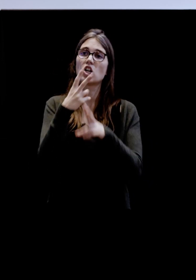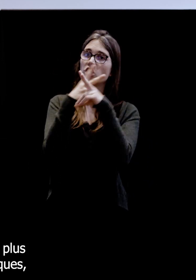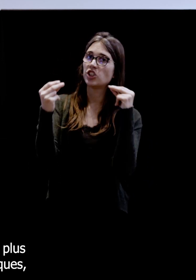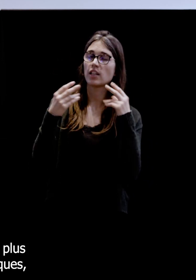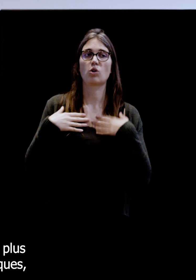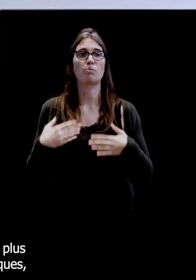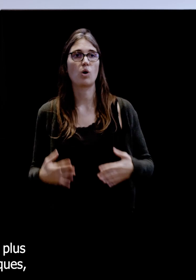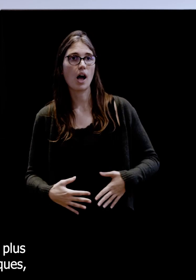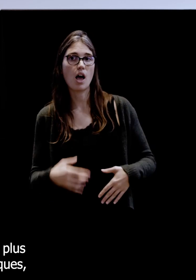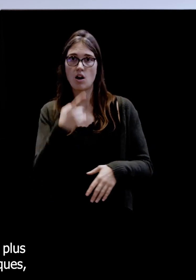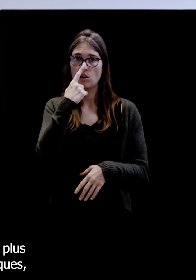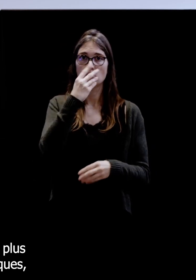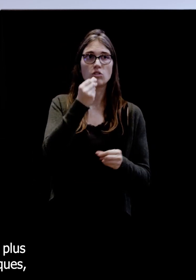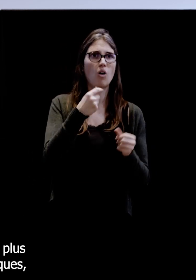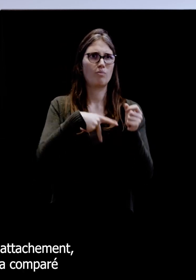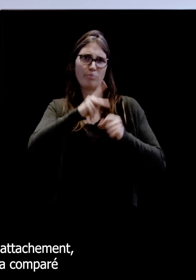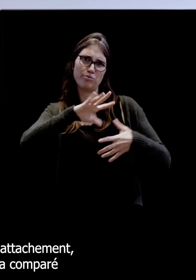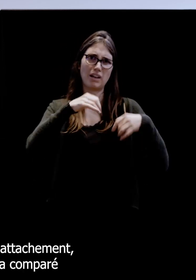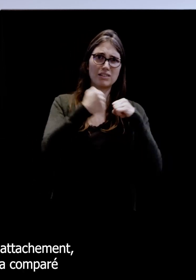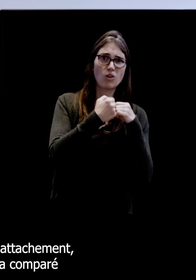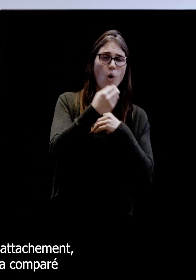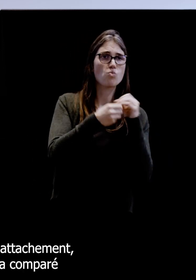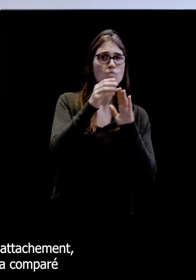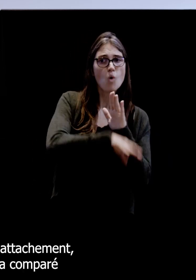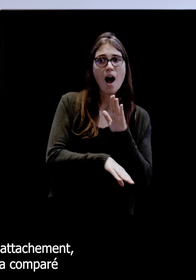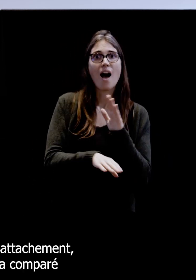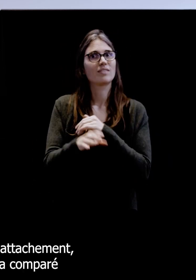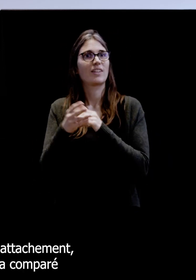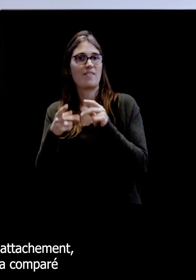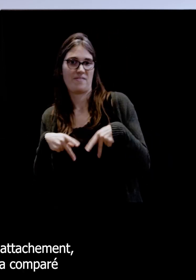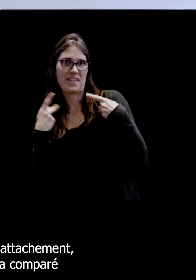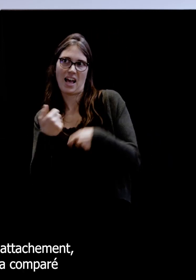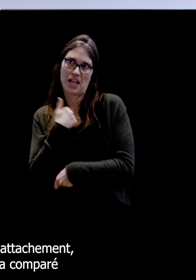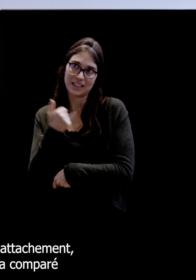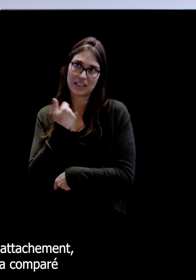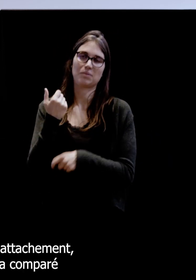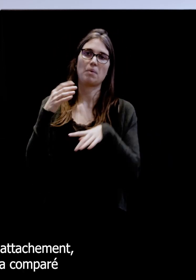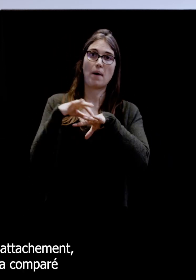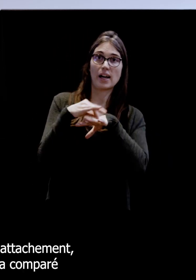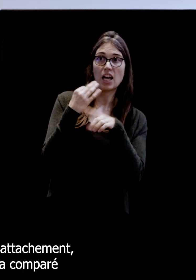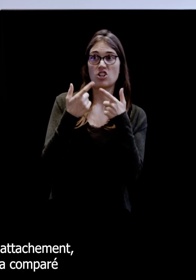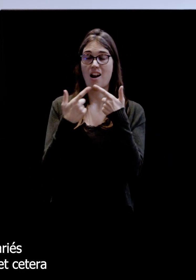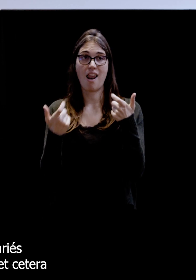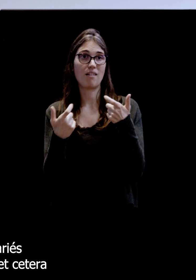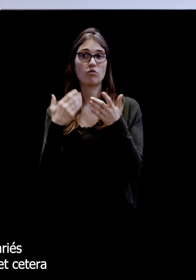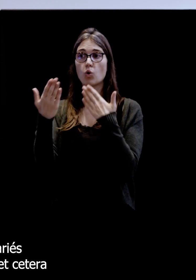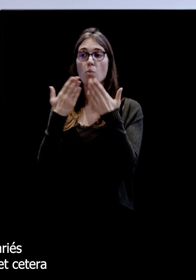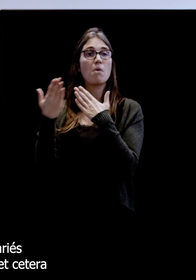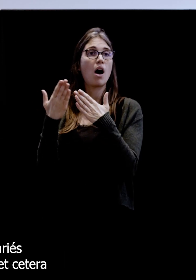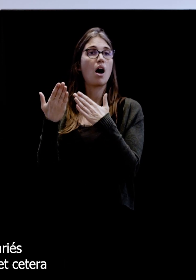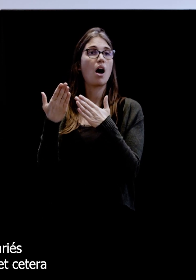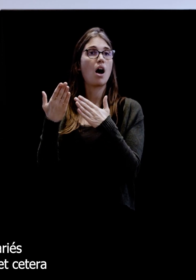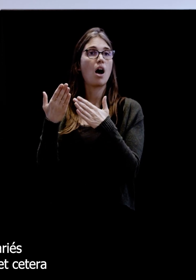corporelle, est-ce qu'ils avaient plus d'accidents domestiques, quelle était leur vie intime, attachement, mariage, etc. Et on a comparé avec des